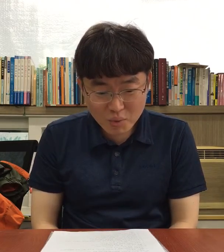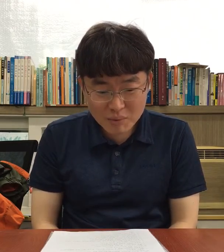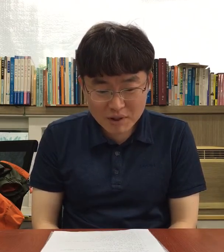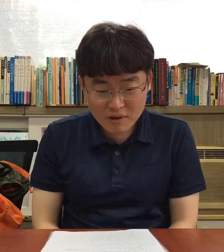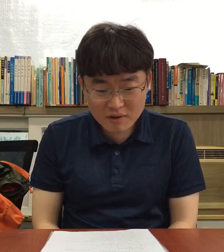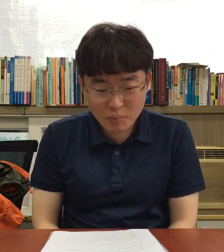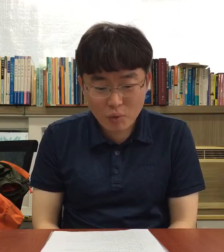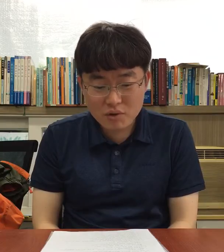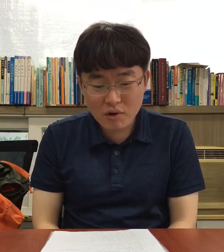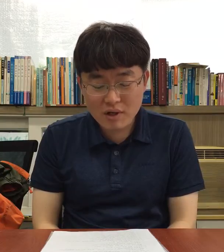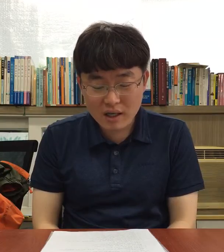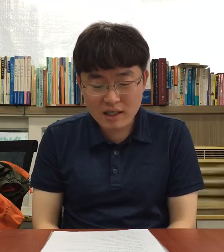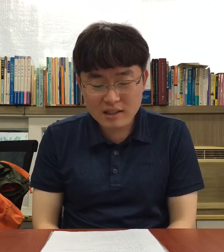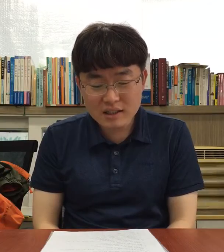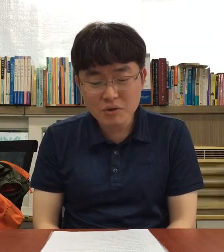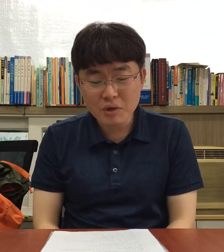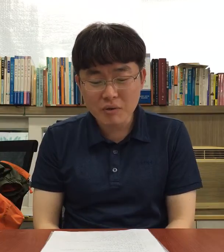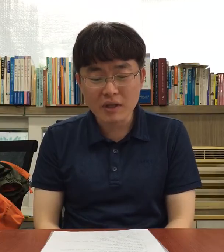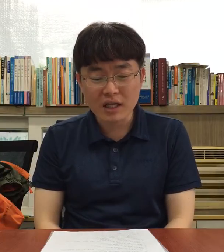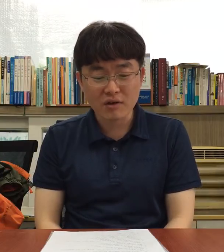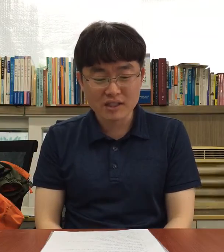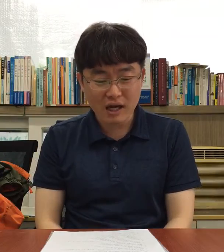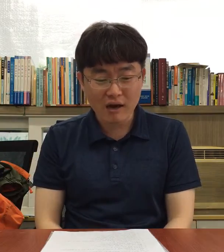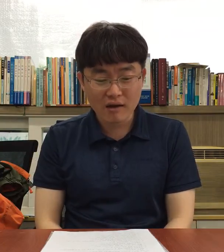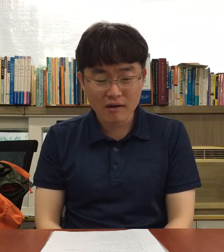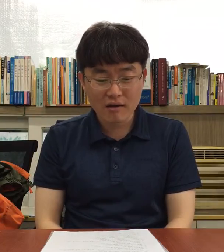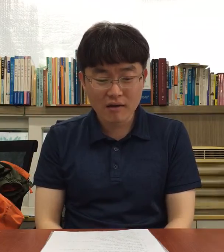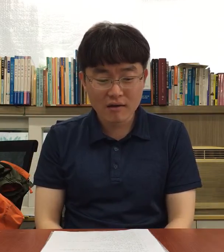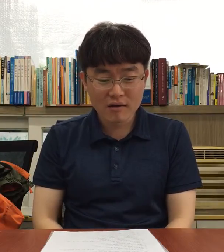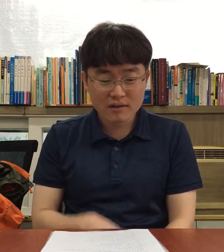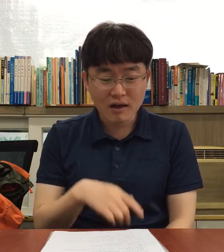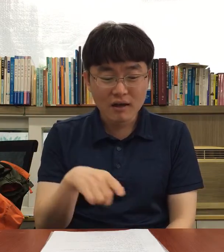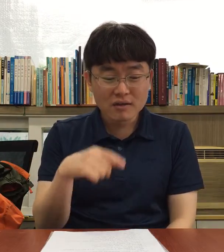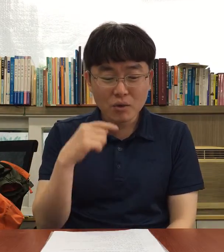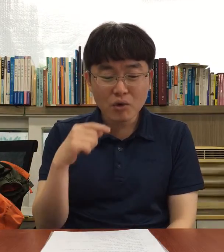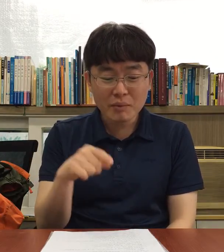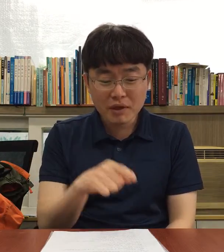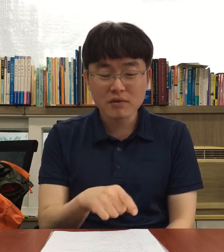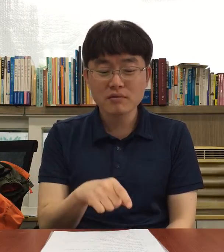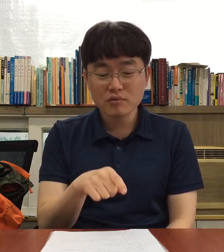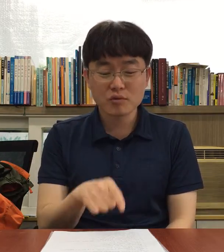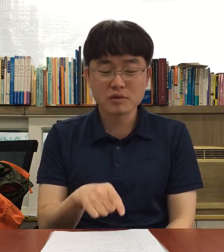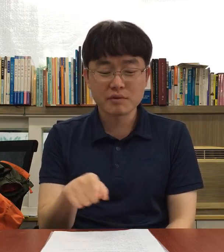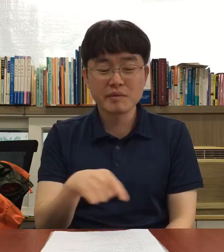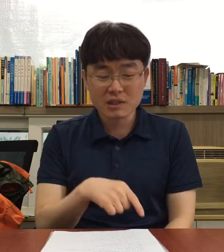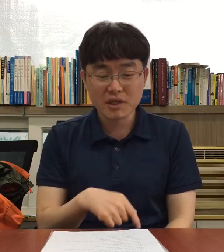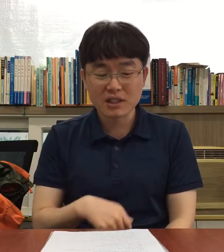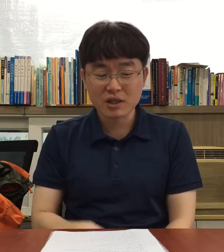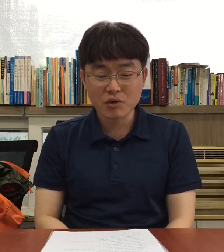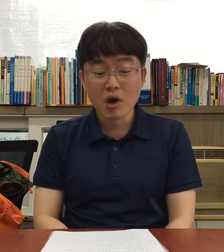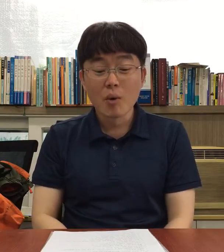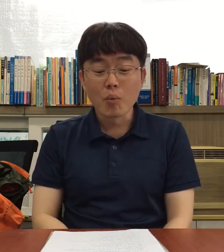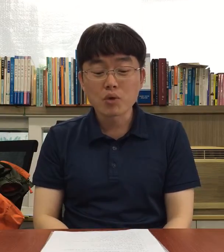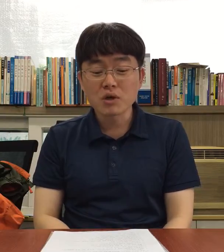성공의 비결은 목적을 향해 시종일관하는 것이다. 자, 성공의 비결은 좀 의미가 괜찮고요. 목적을